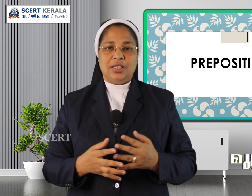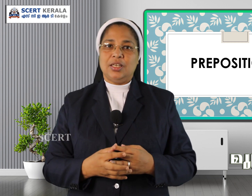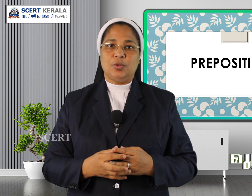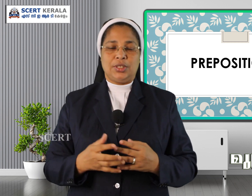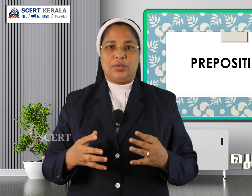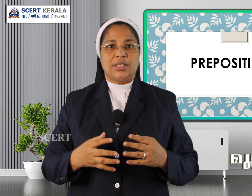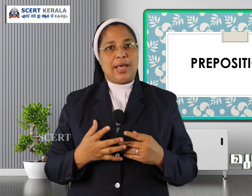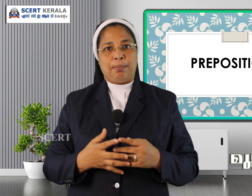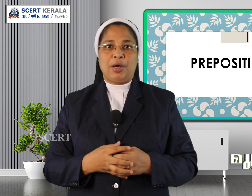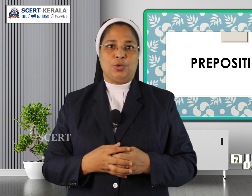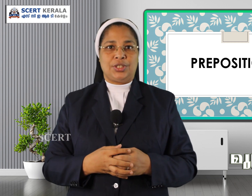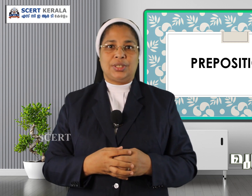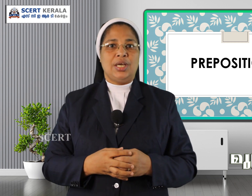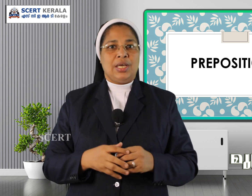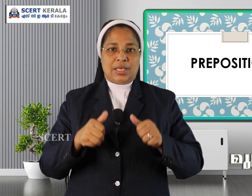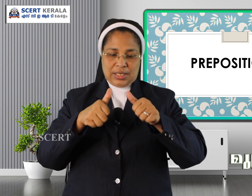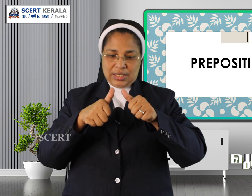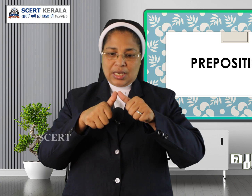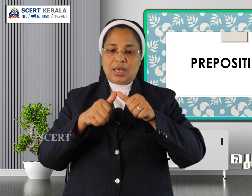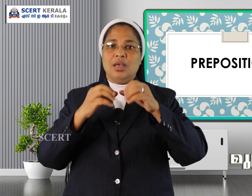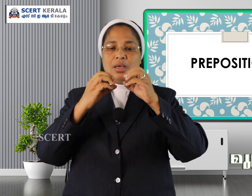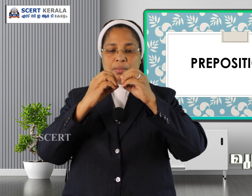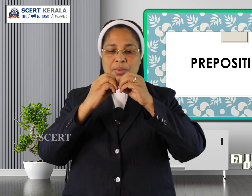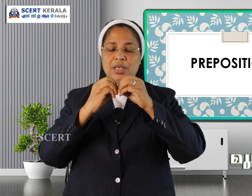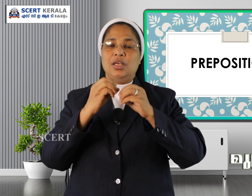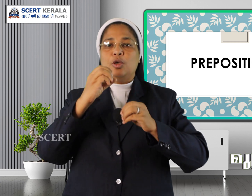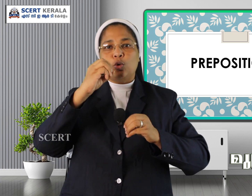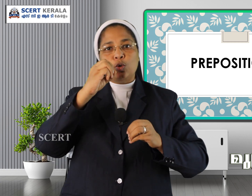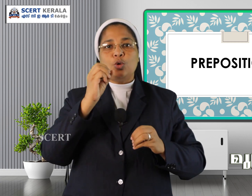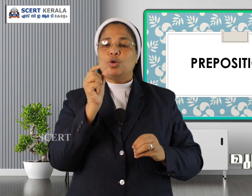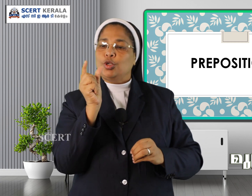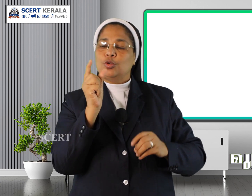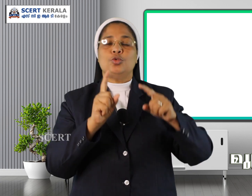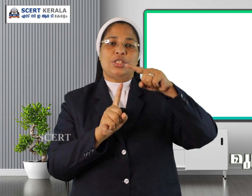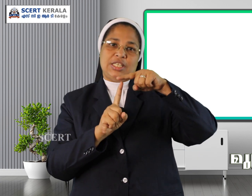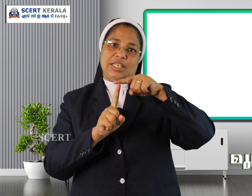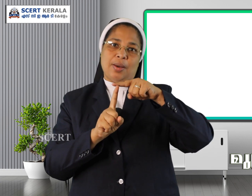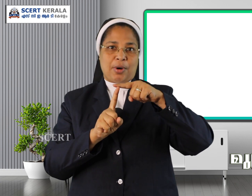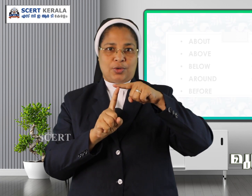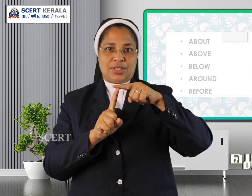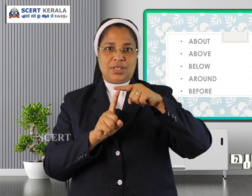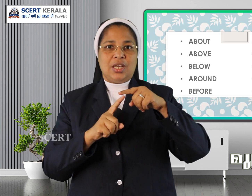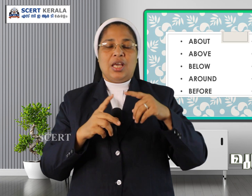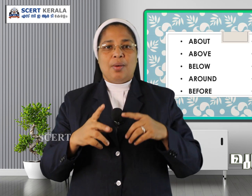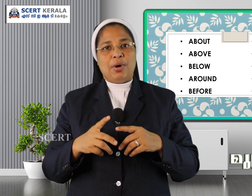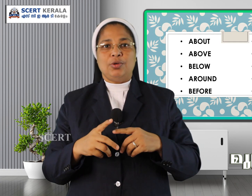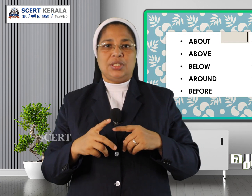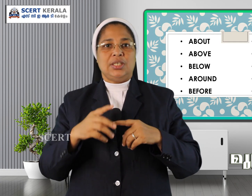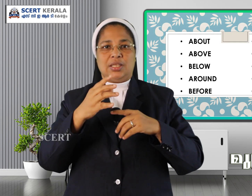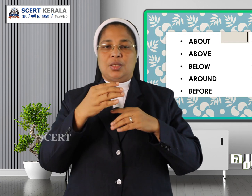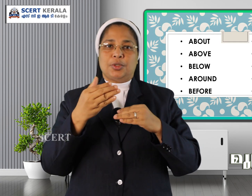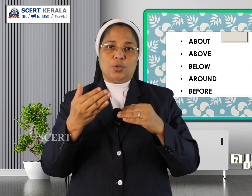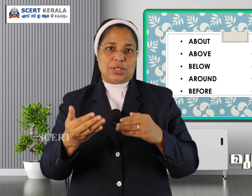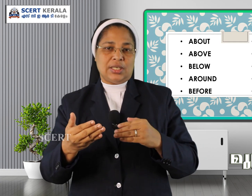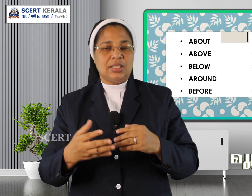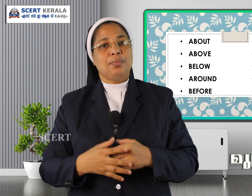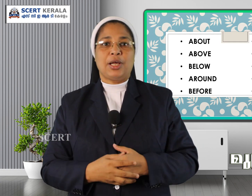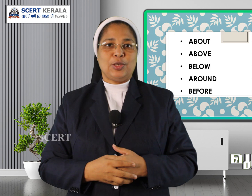ഇങ്ങനെ കുട്ടികളോട് എബൌട്ട്, എ ബി ഒ യു ടി, എബൌട്ട്, എബൌട്ട് എന്ന് നമുക്ക് കുട്ടികൾക്ക് പറഞ്ഞു